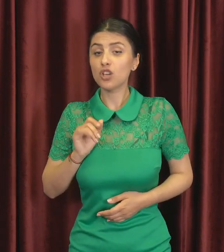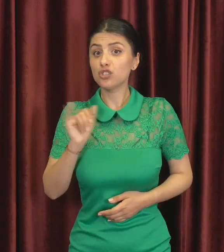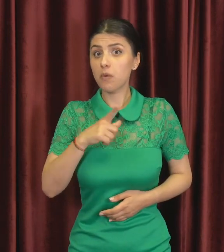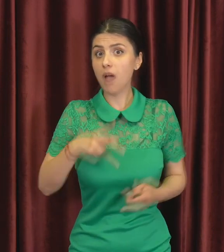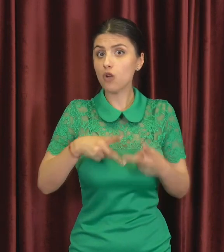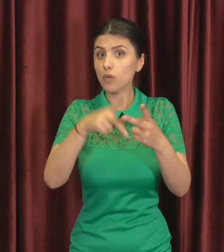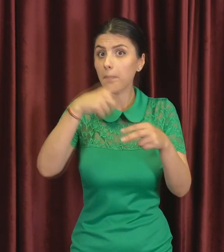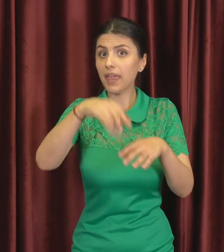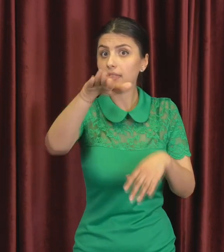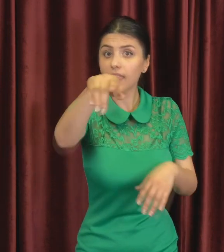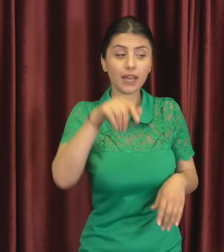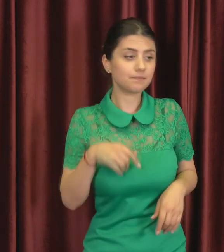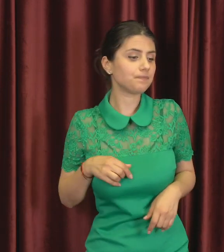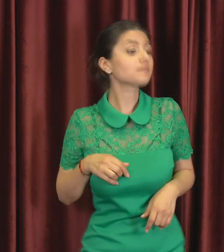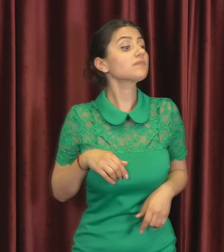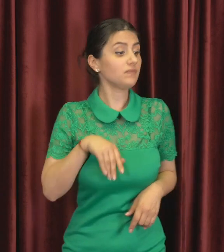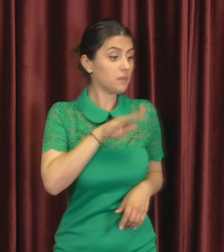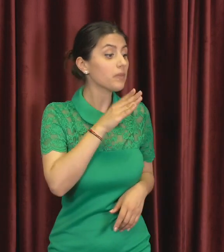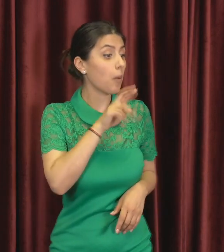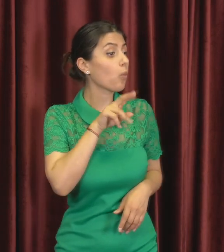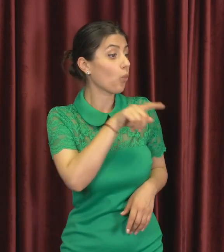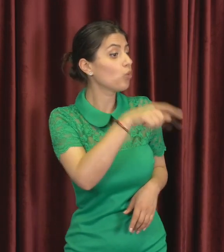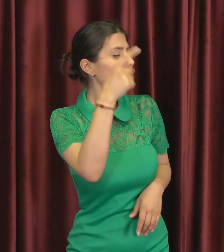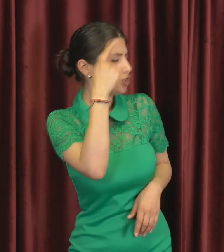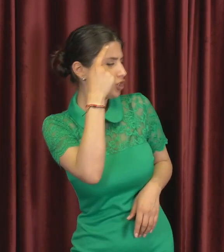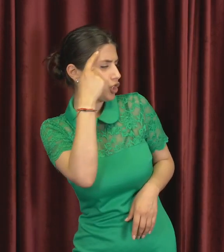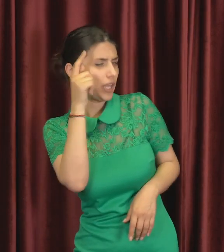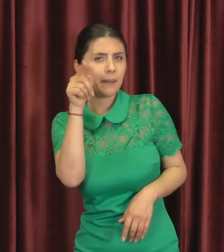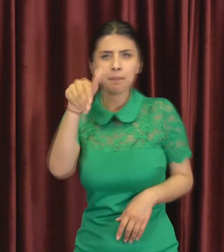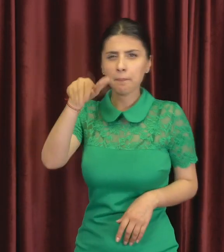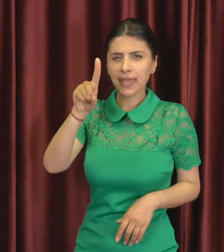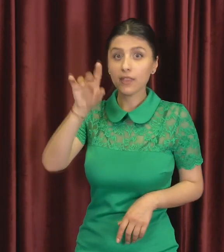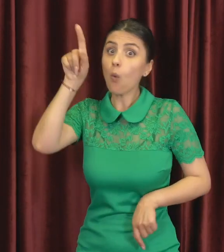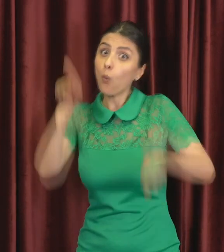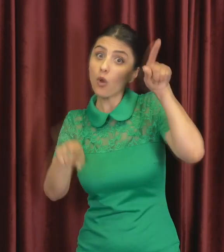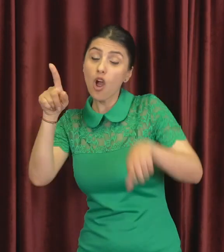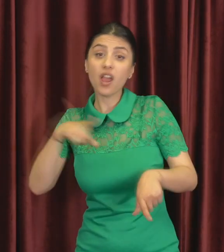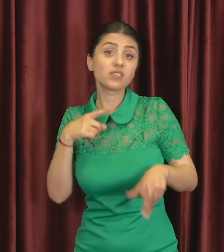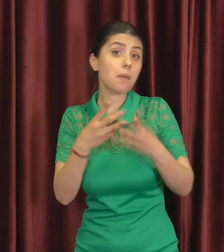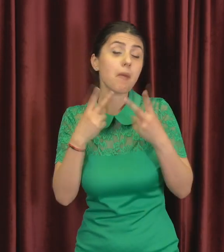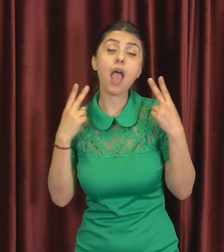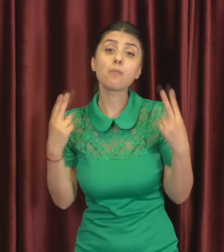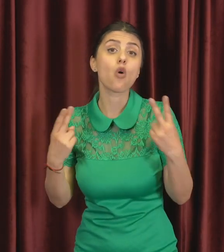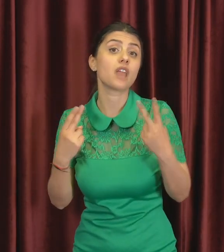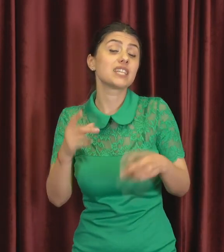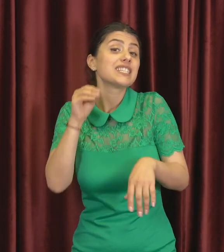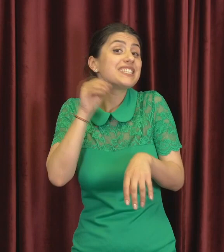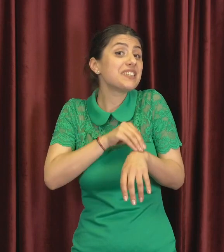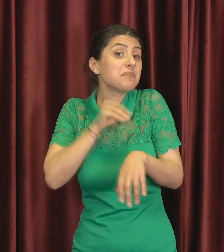ajută pe tine. Buhuhu! Știi, Minda, uneori este mult mai important să ne simțim bine